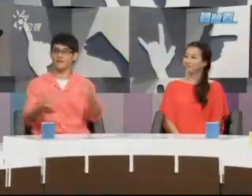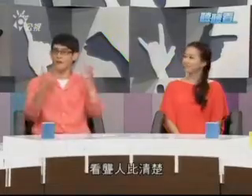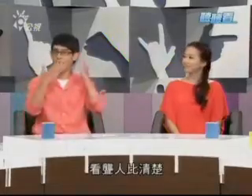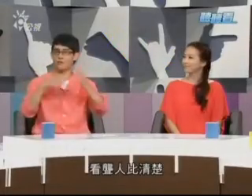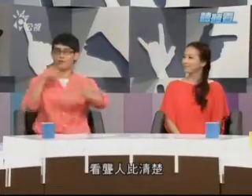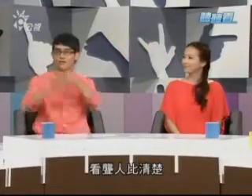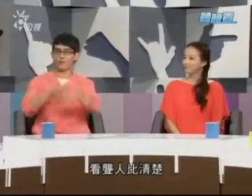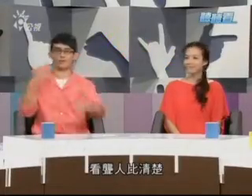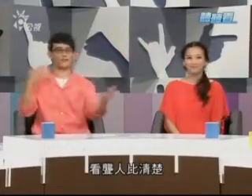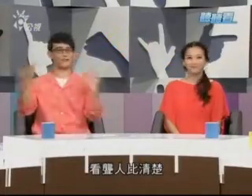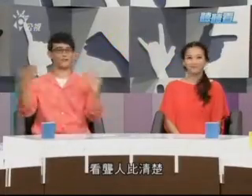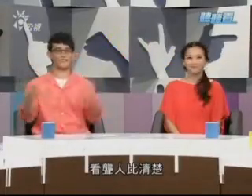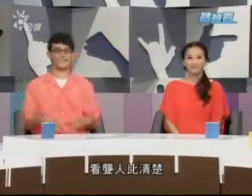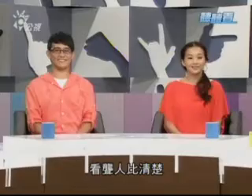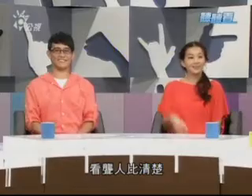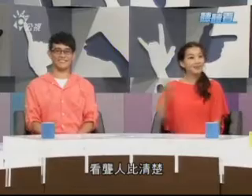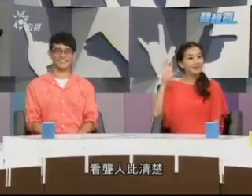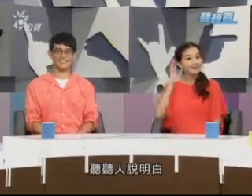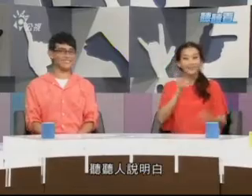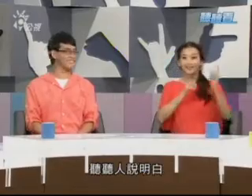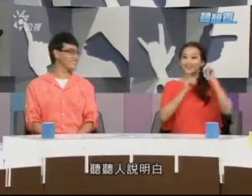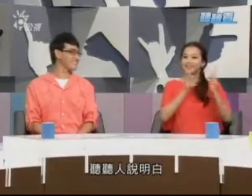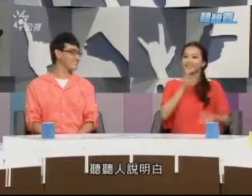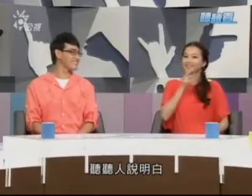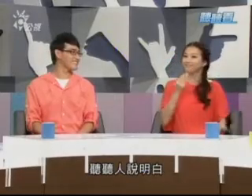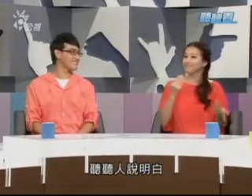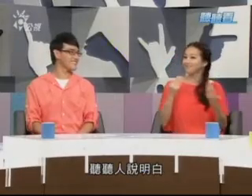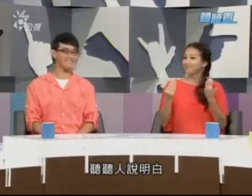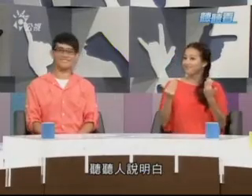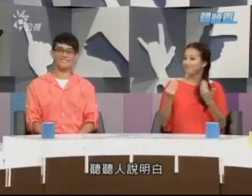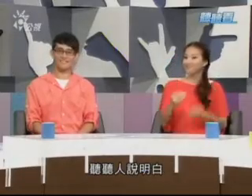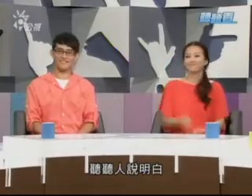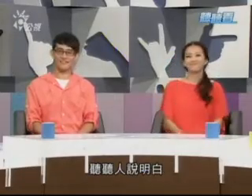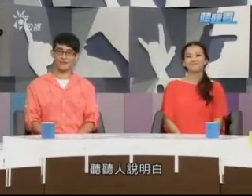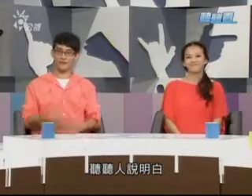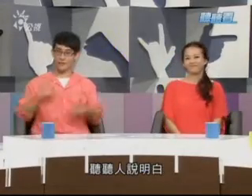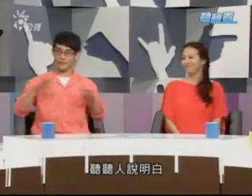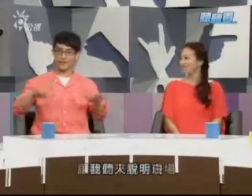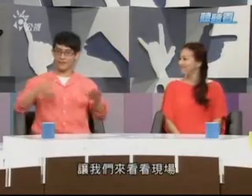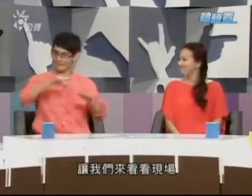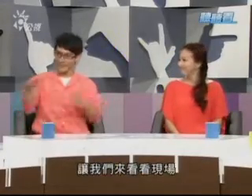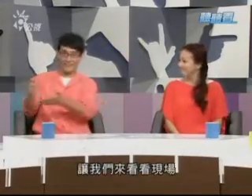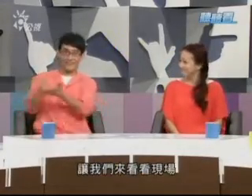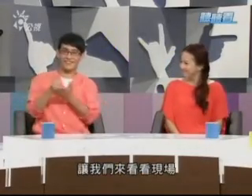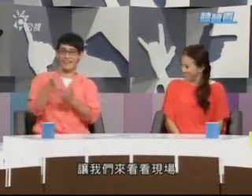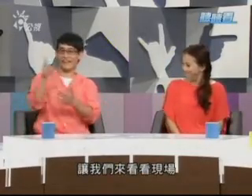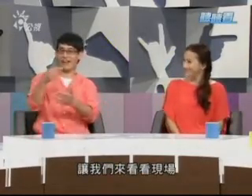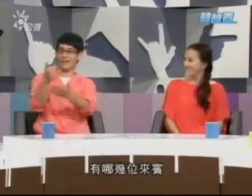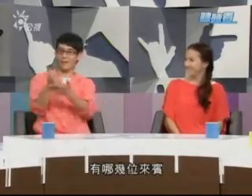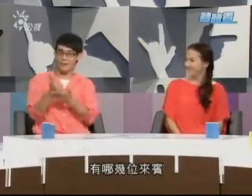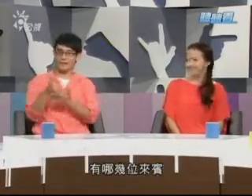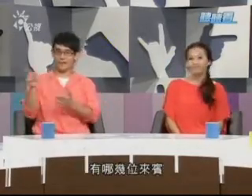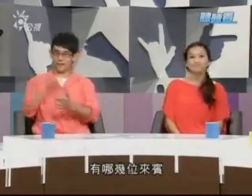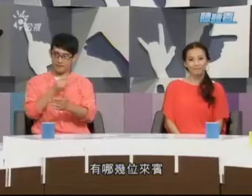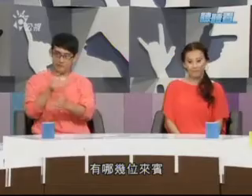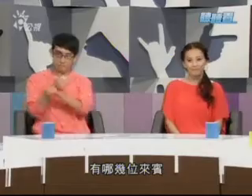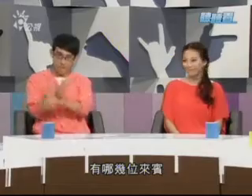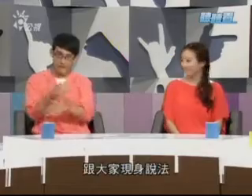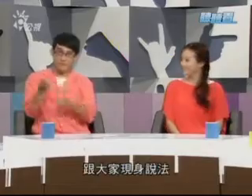看。聋人比清楚， 听听人说明白。 让我们来看看现场有哪几位来宾跟大